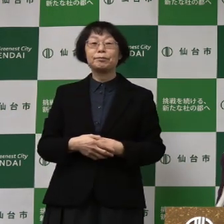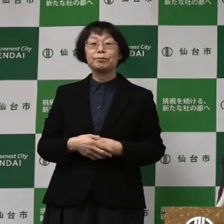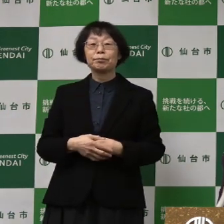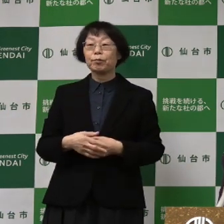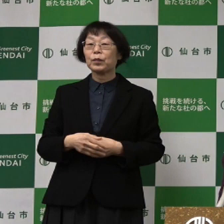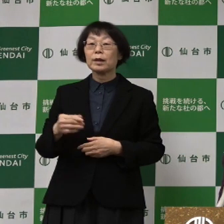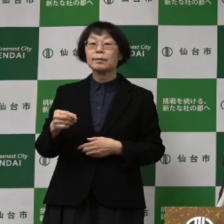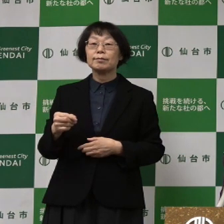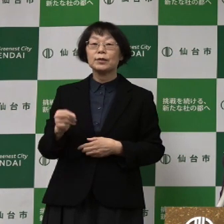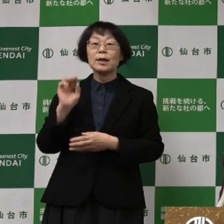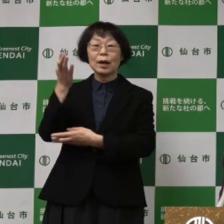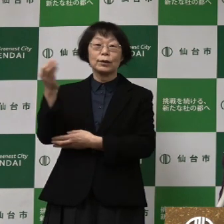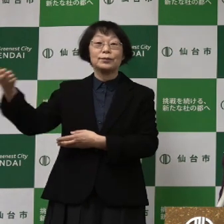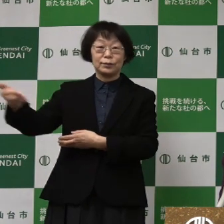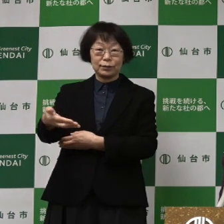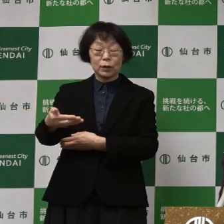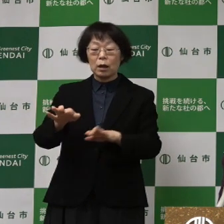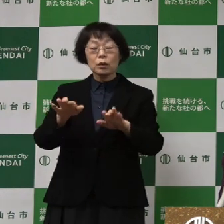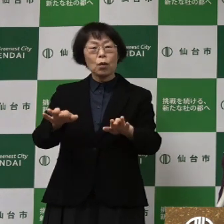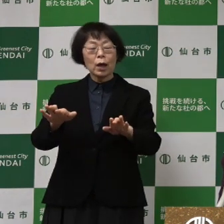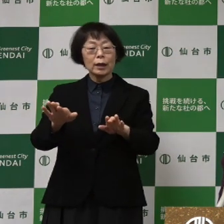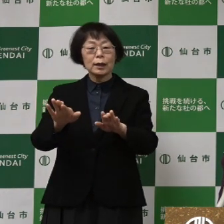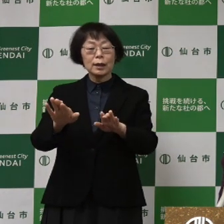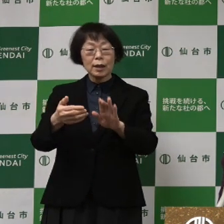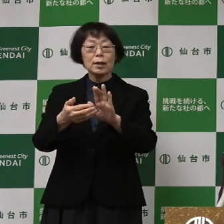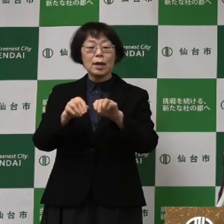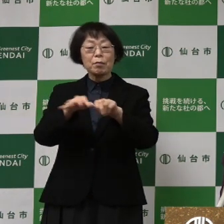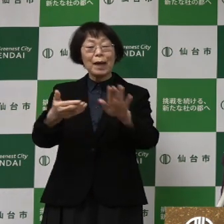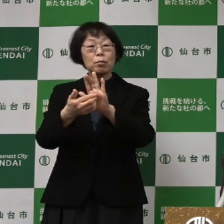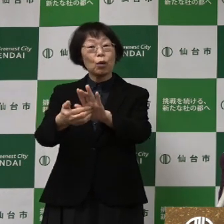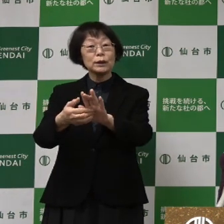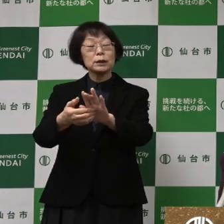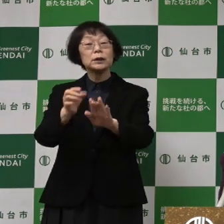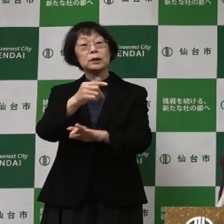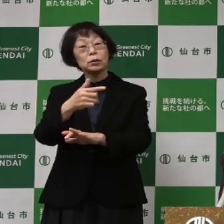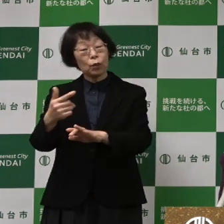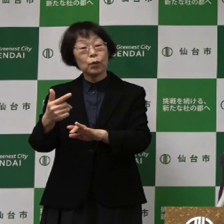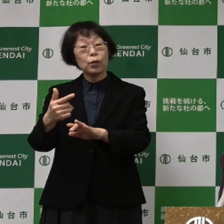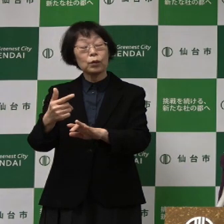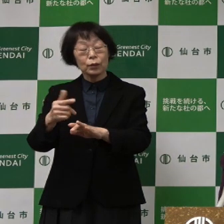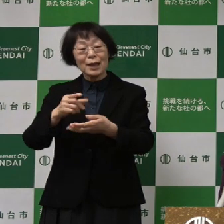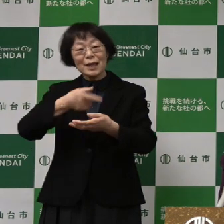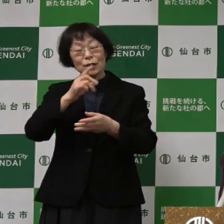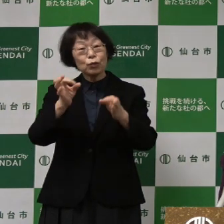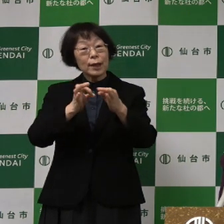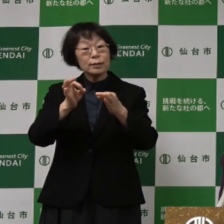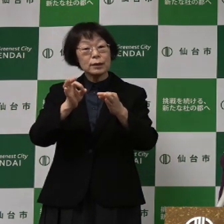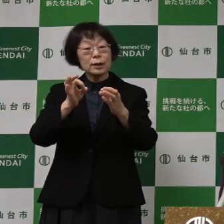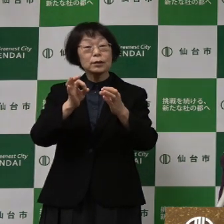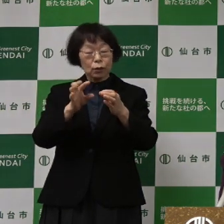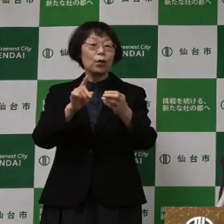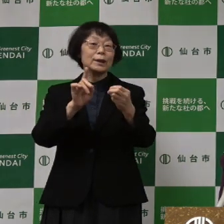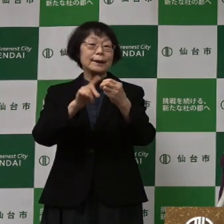ですね、やはり、今回前の方針に伴うですね、飲食店に対する協力金とかそ